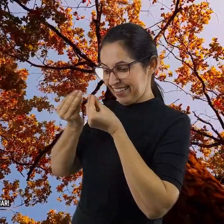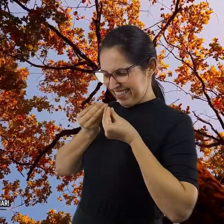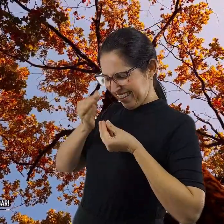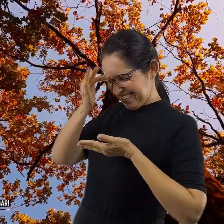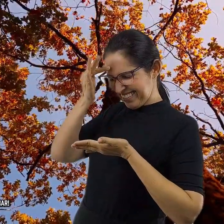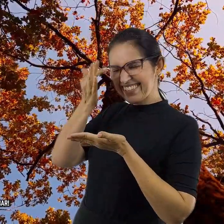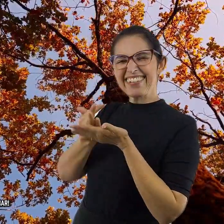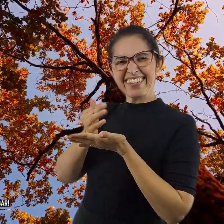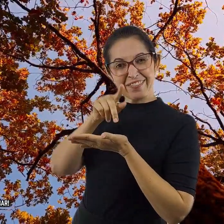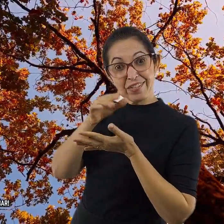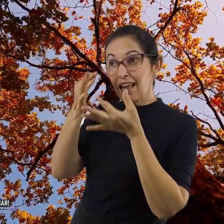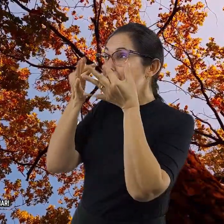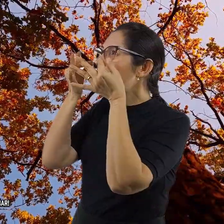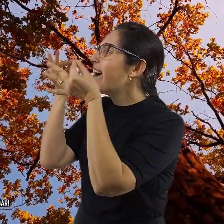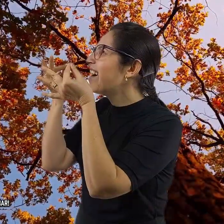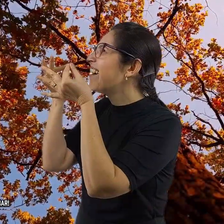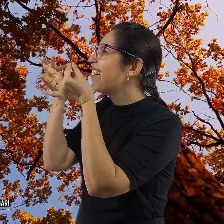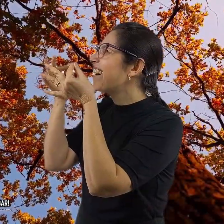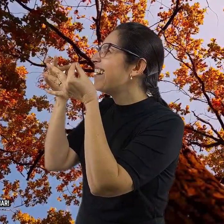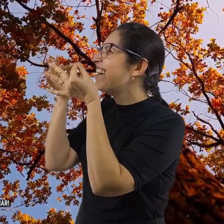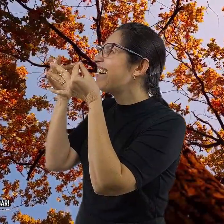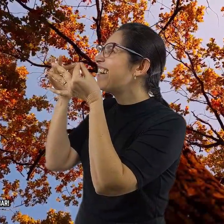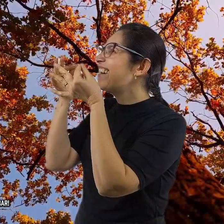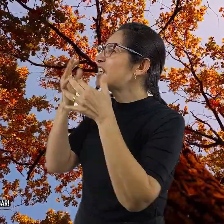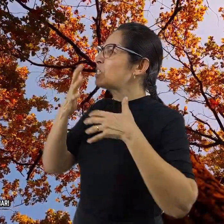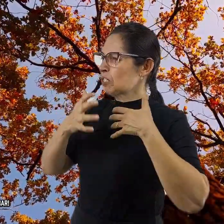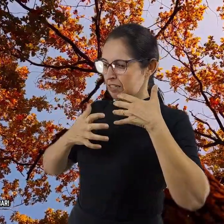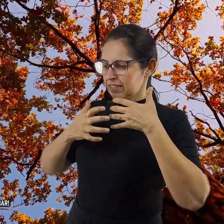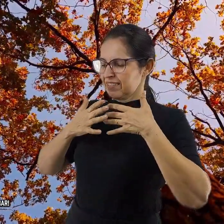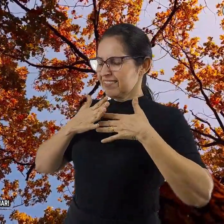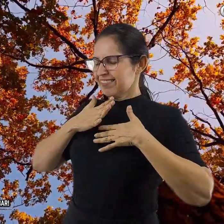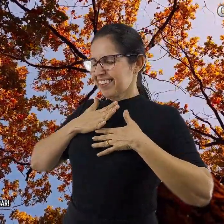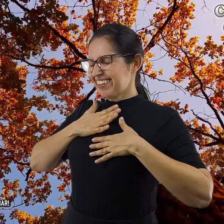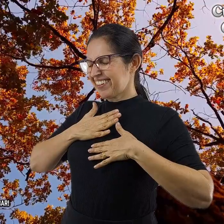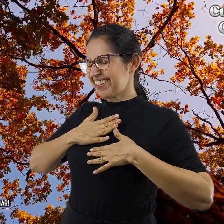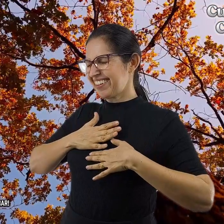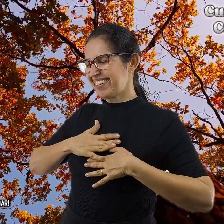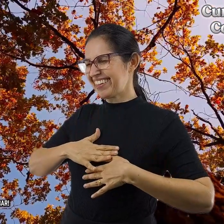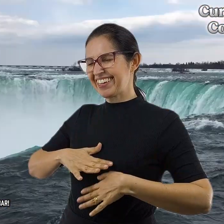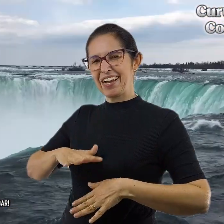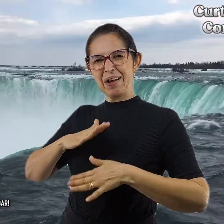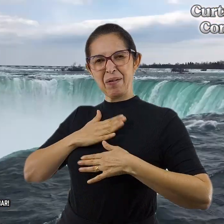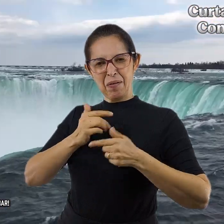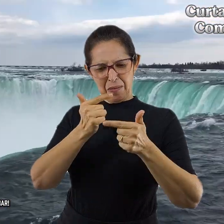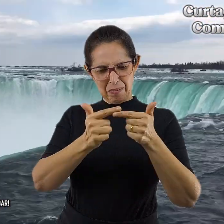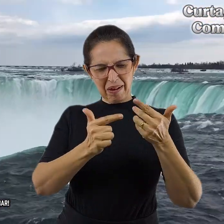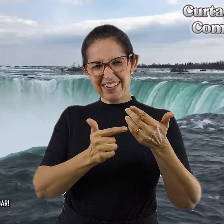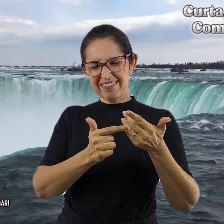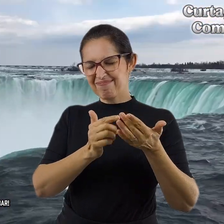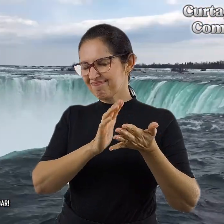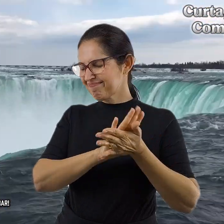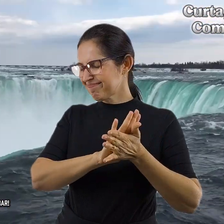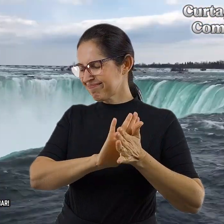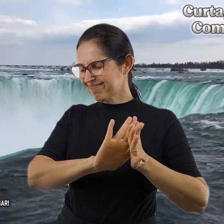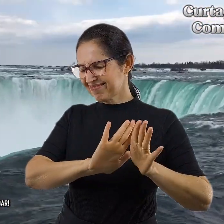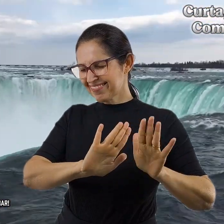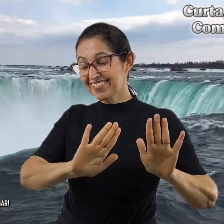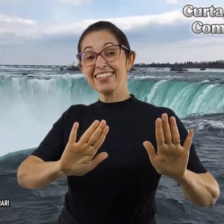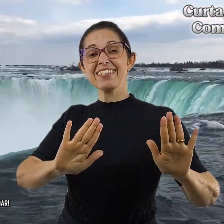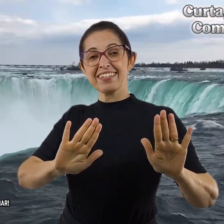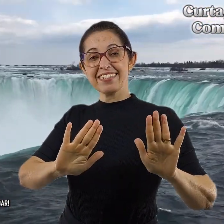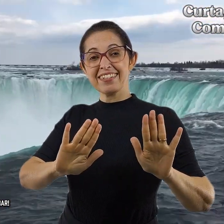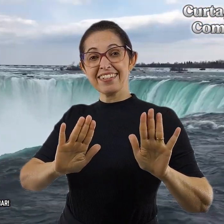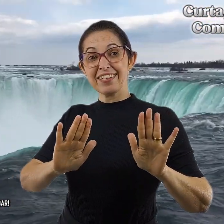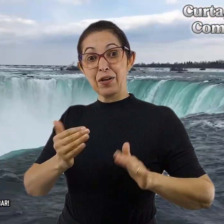você ouve a voz do Senhor, o mar se acalma, o vento cessa,